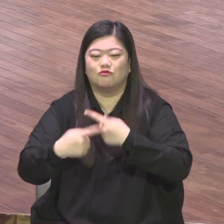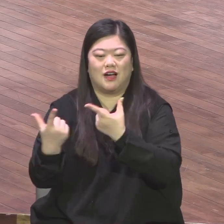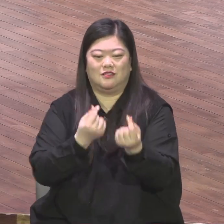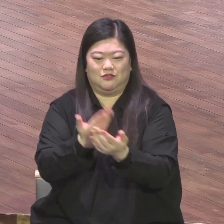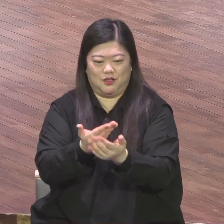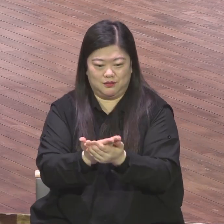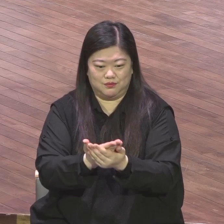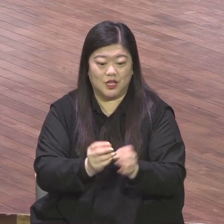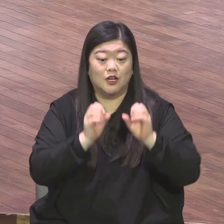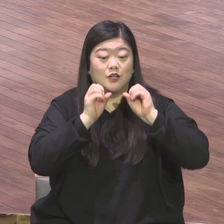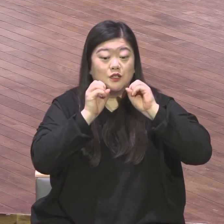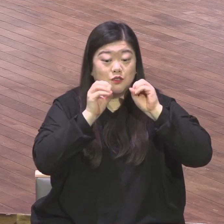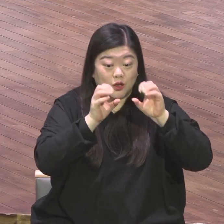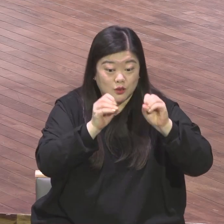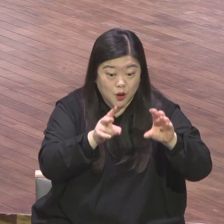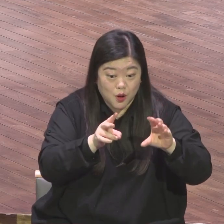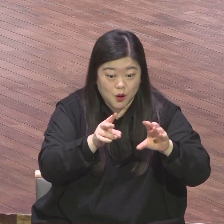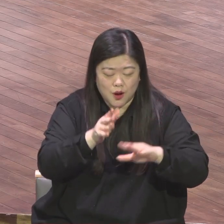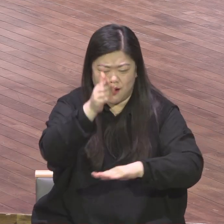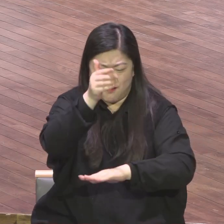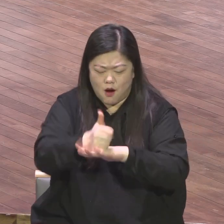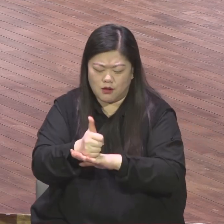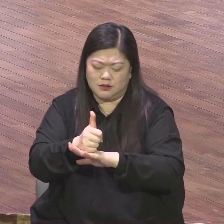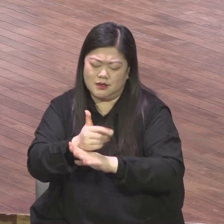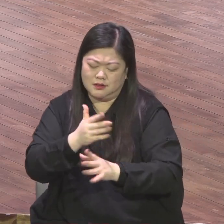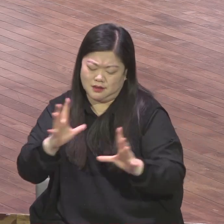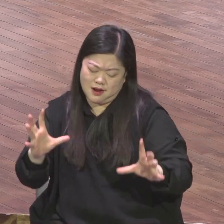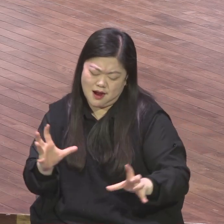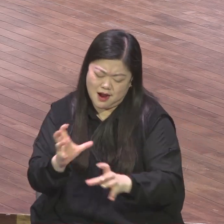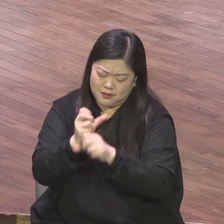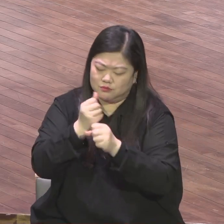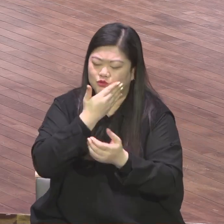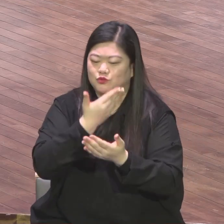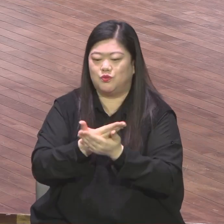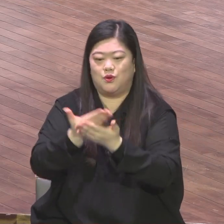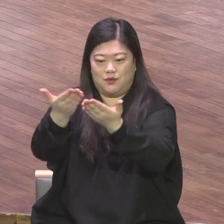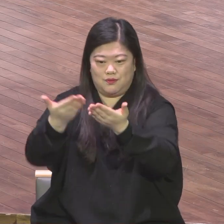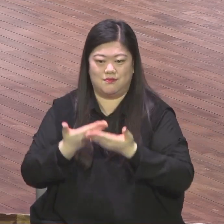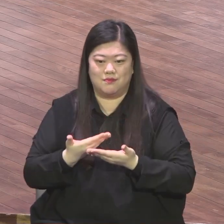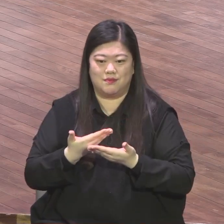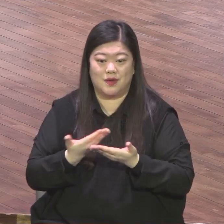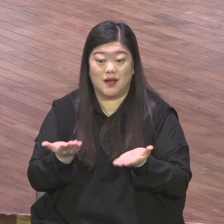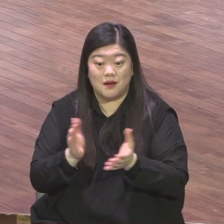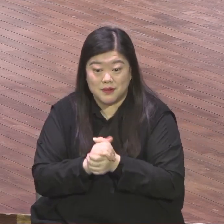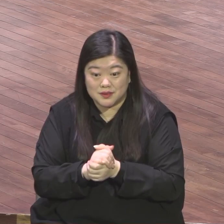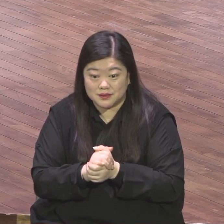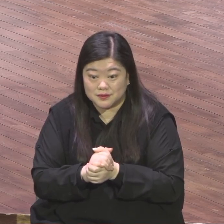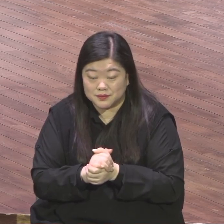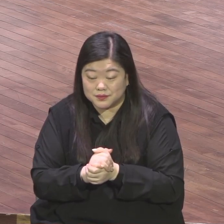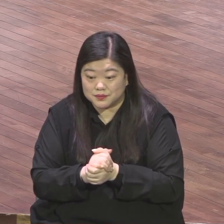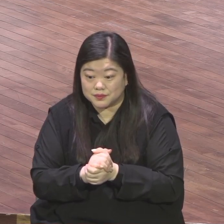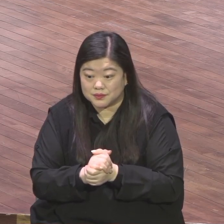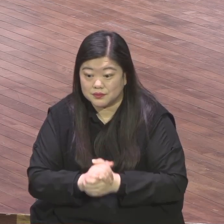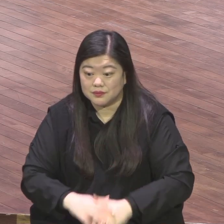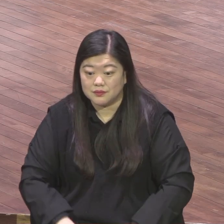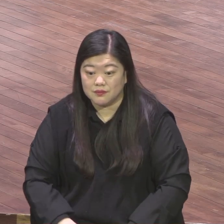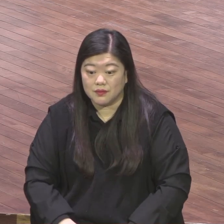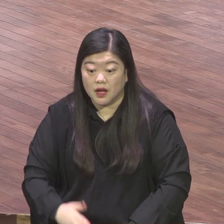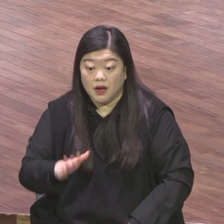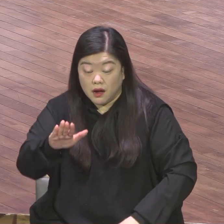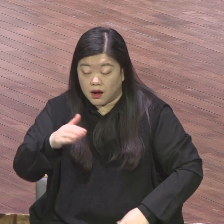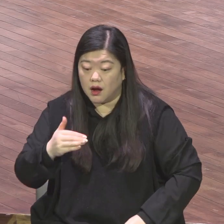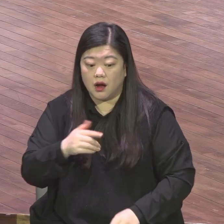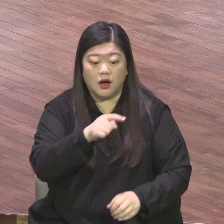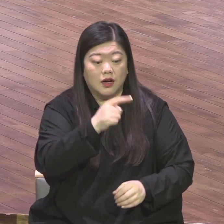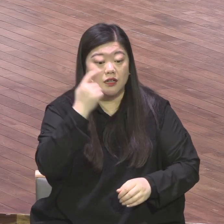축복이다. 생명을 구원하는데 천하보다 귀한 영혼 하나님 형상을 닮은 그 영혼이 죽게 돌아오는데 내가